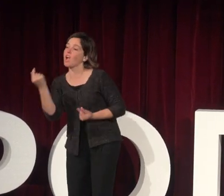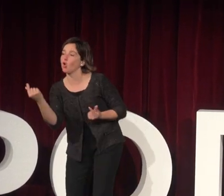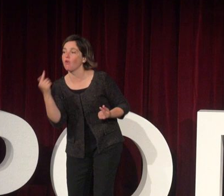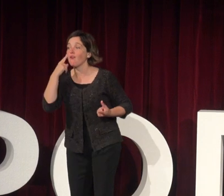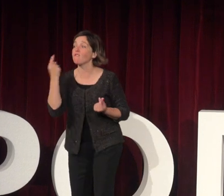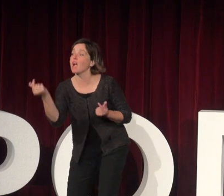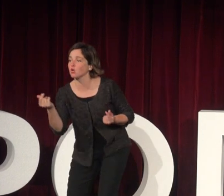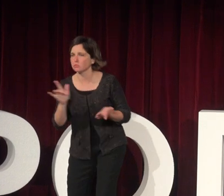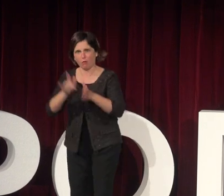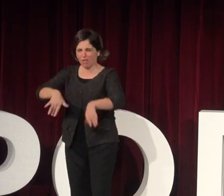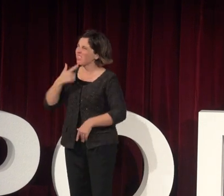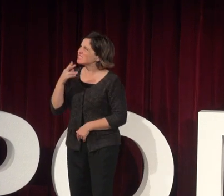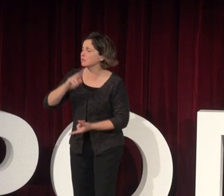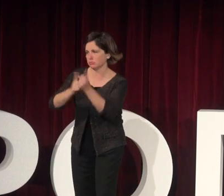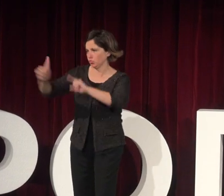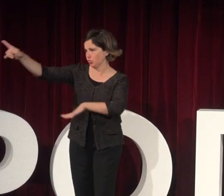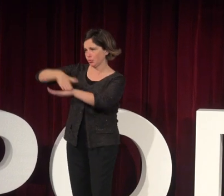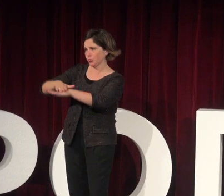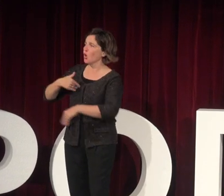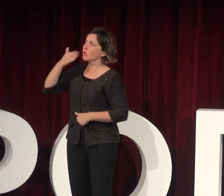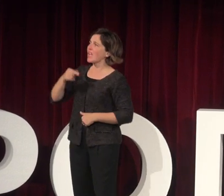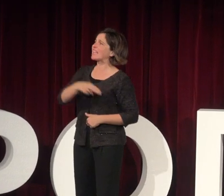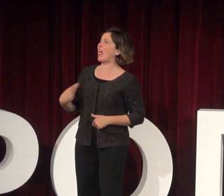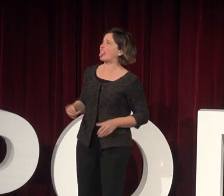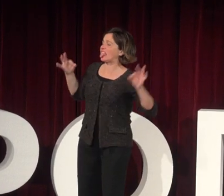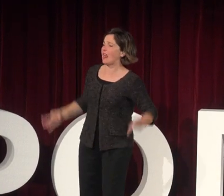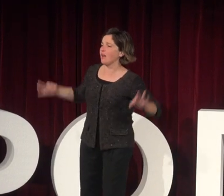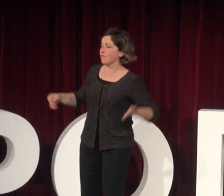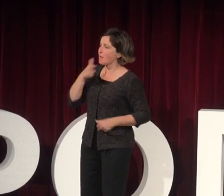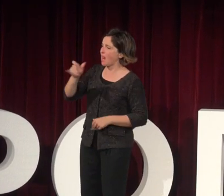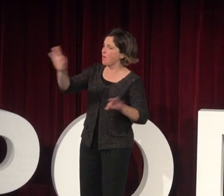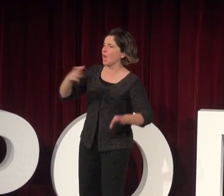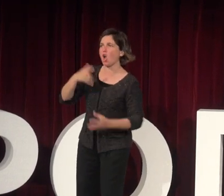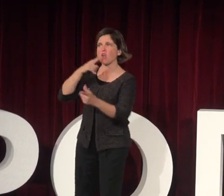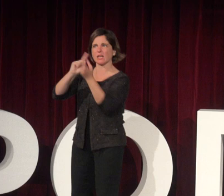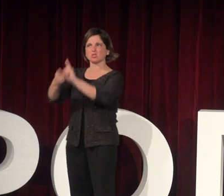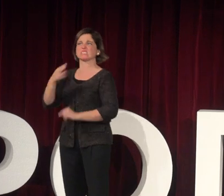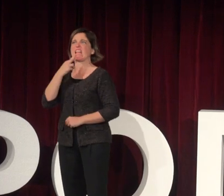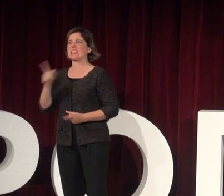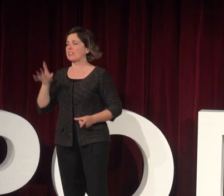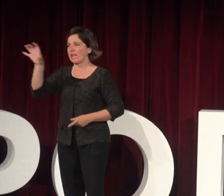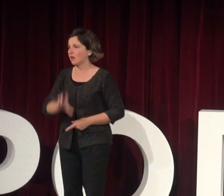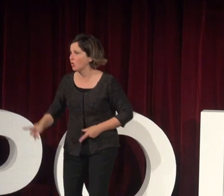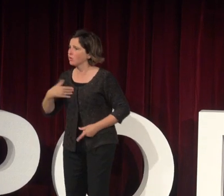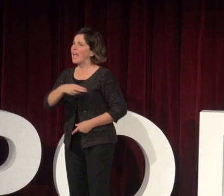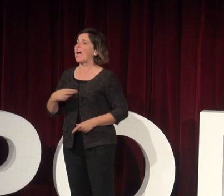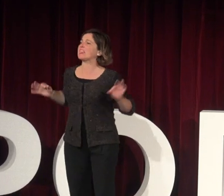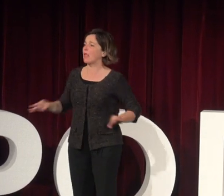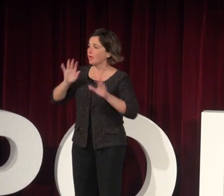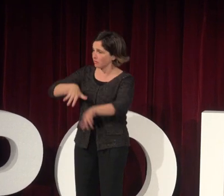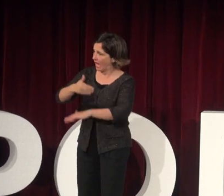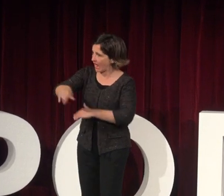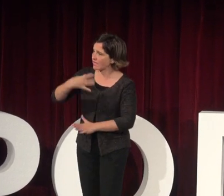y tuvo que salir la gente a la calle a decir: estamos orgullosos de ser cántabros, no queremos pertenecer a otra región, queremos que